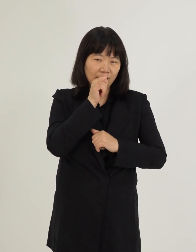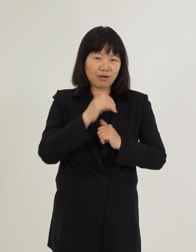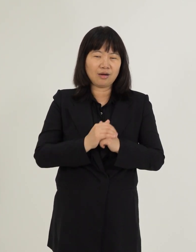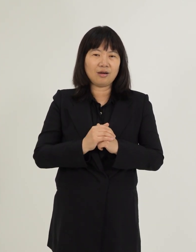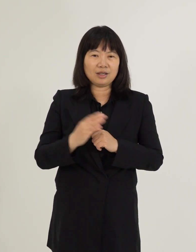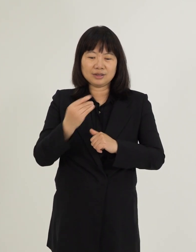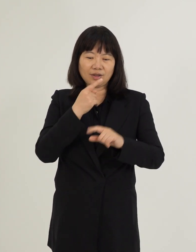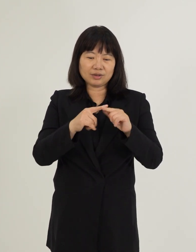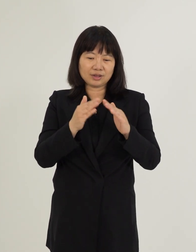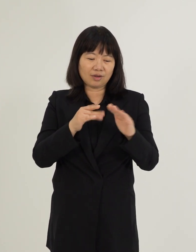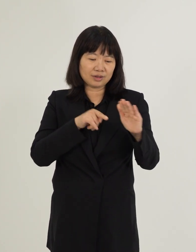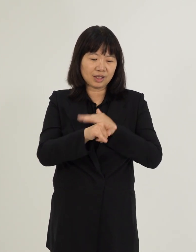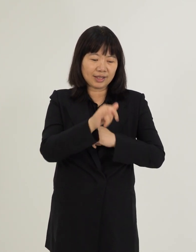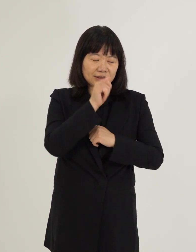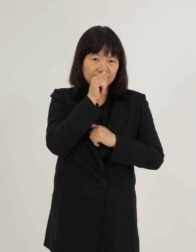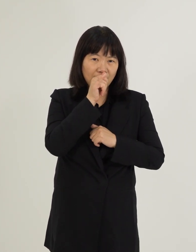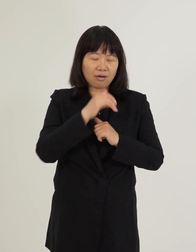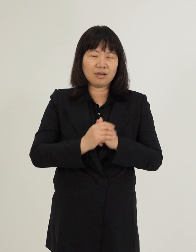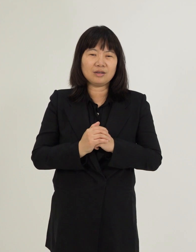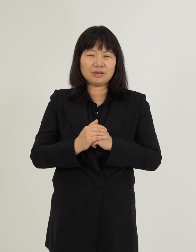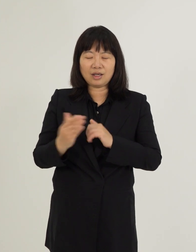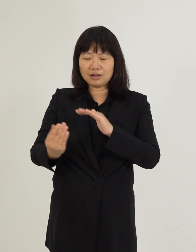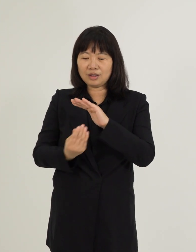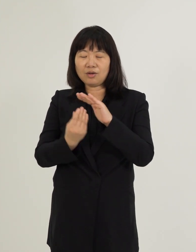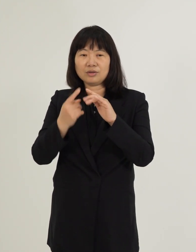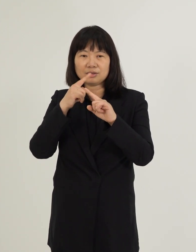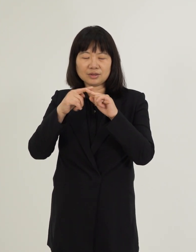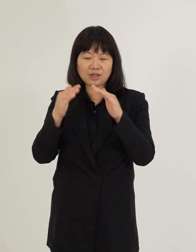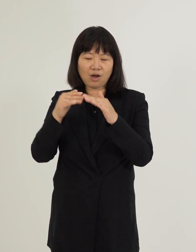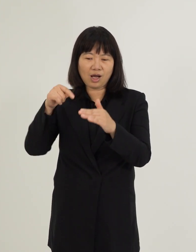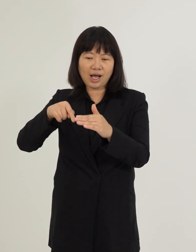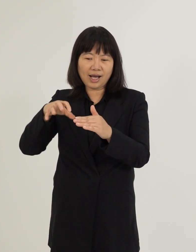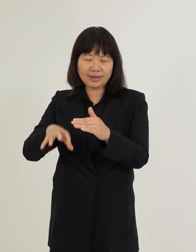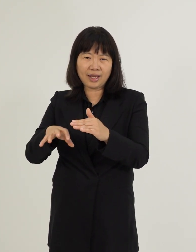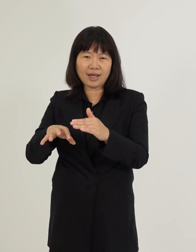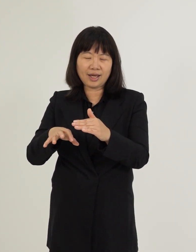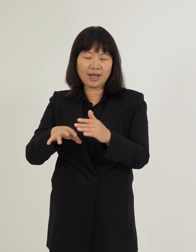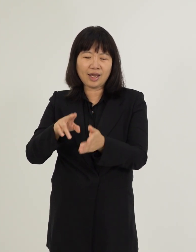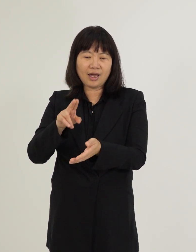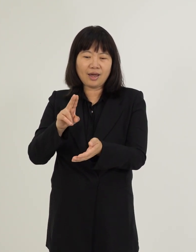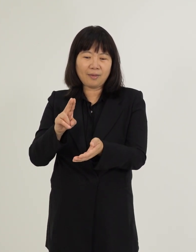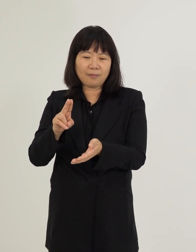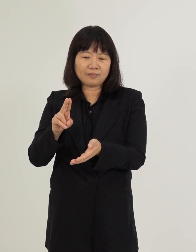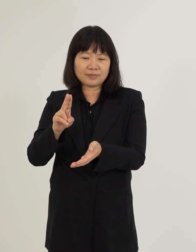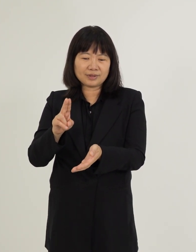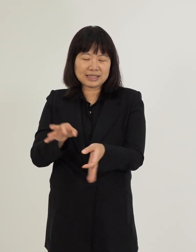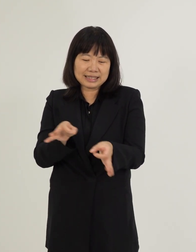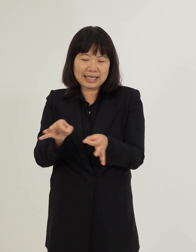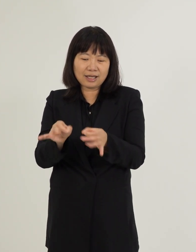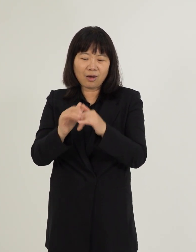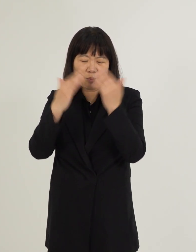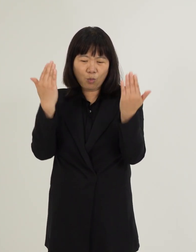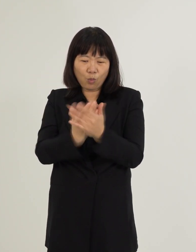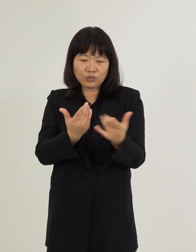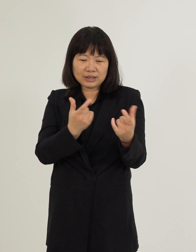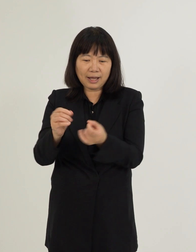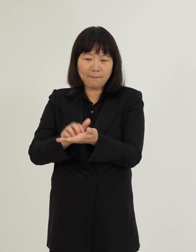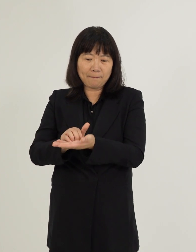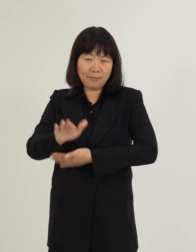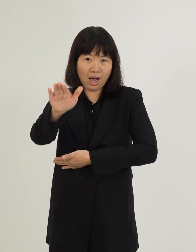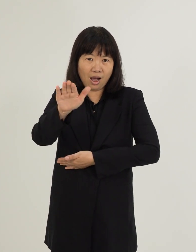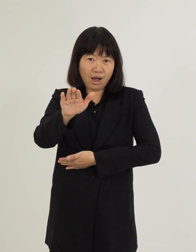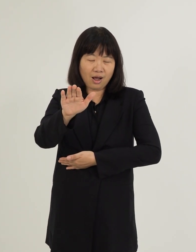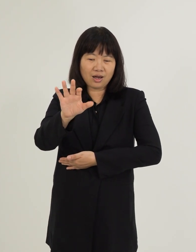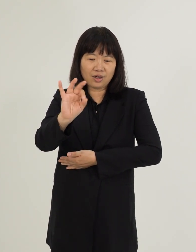성전에 들어가사 성전 안에서 매매하는 모든 사람들을 내쫓으시며 돈